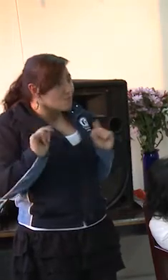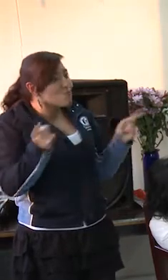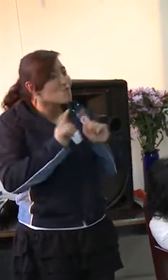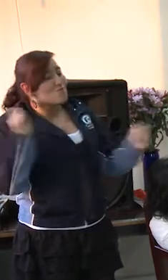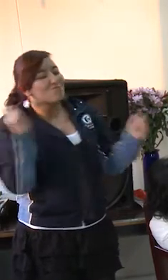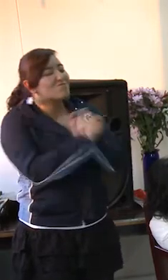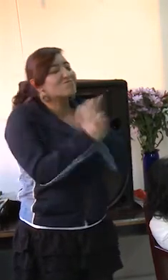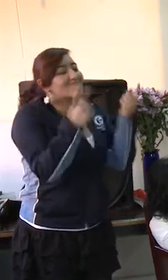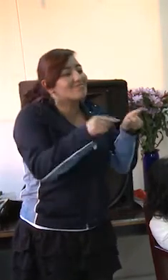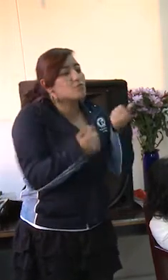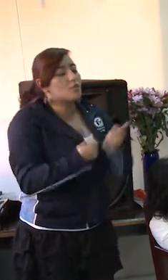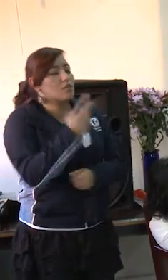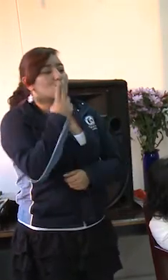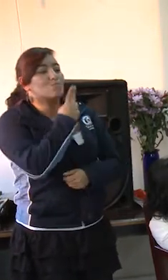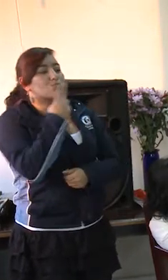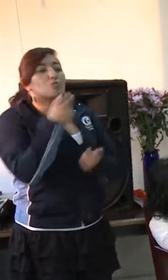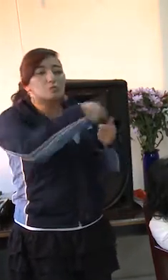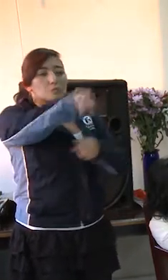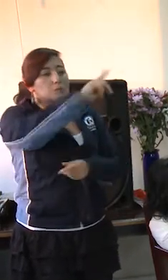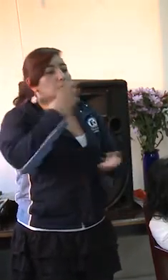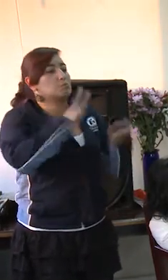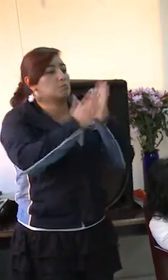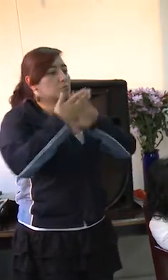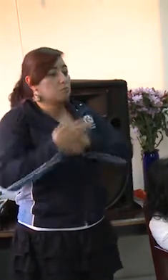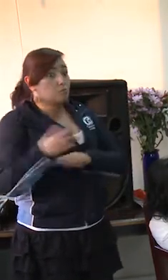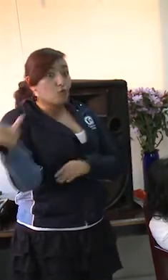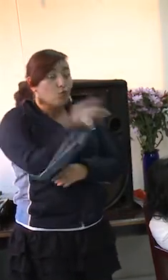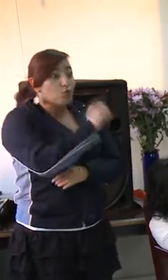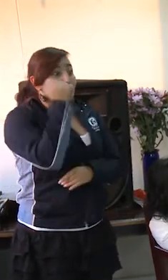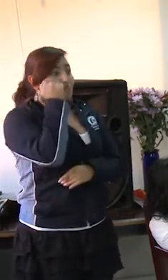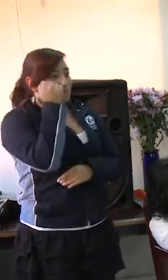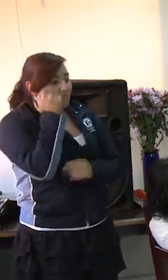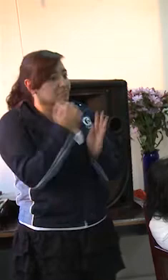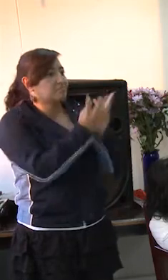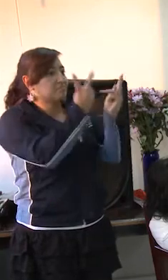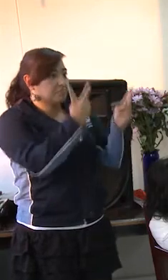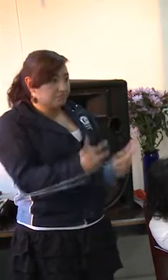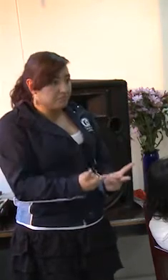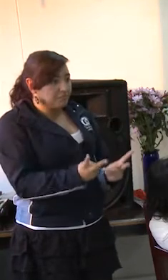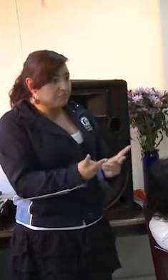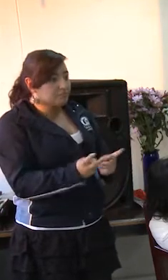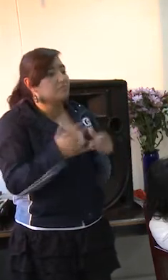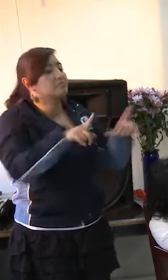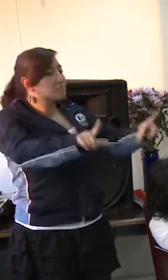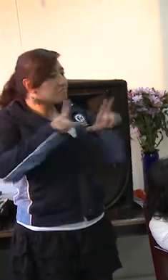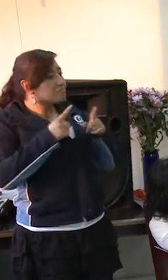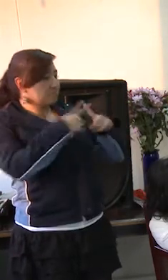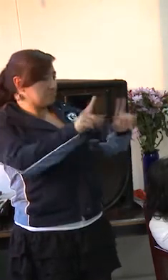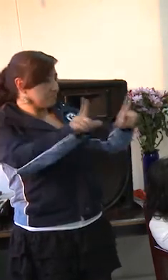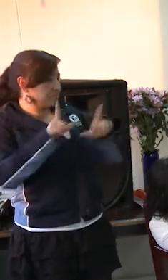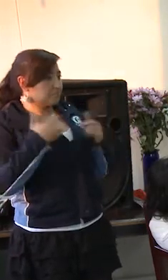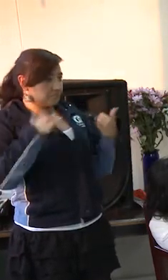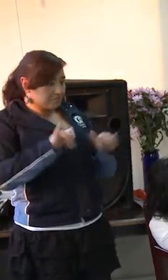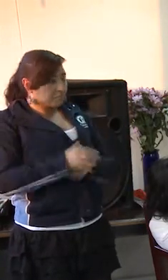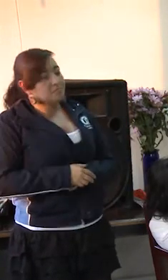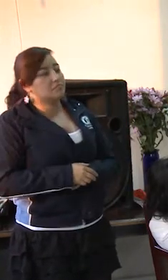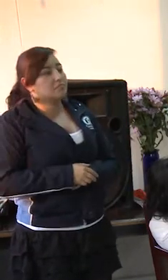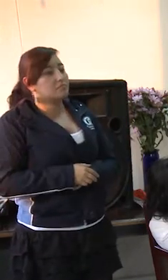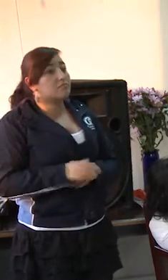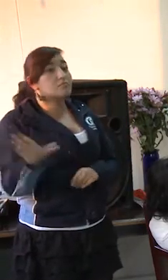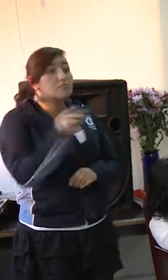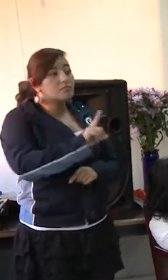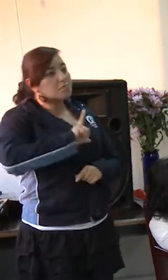nuestro compromiso como comunidad, maestros y maestras, estudiantes, egresados y egresadas,